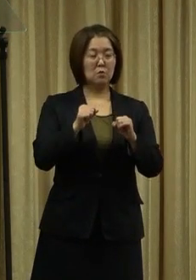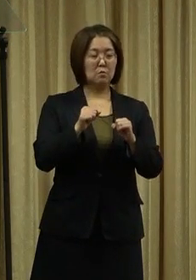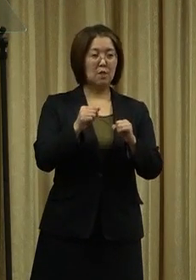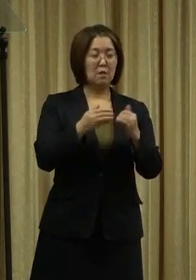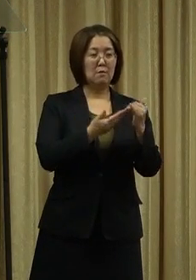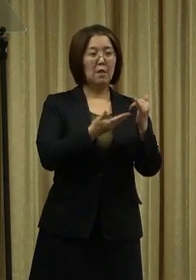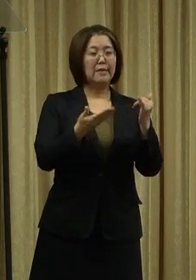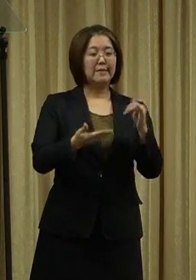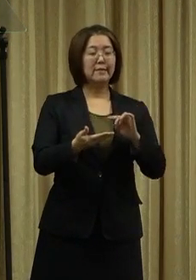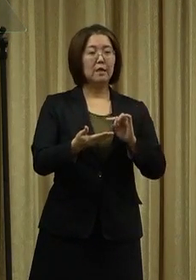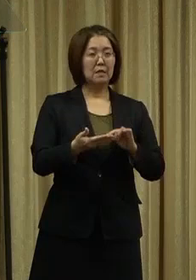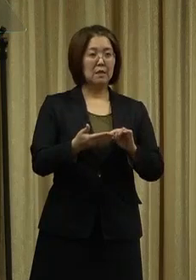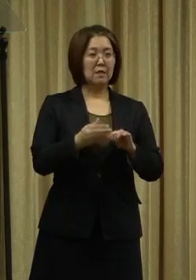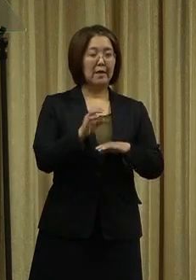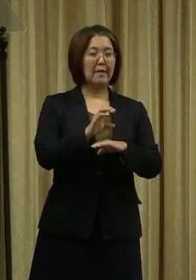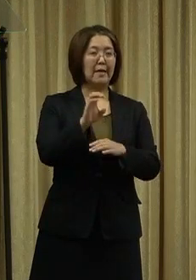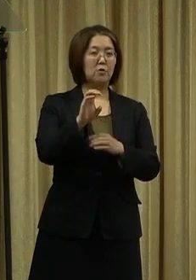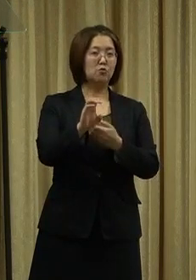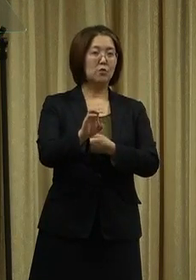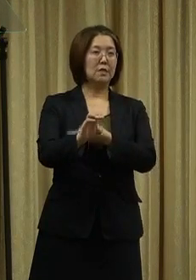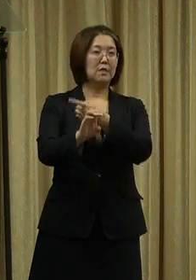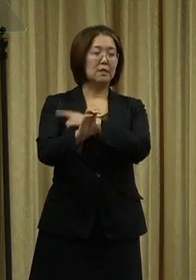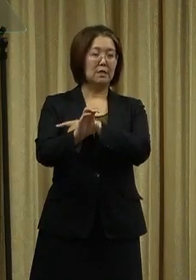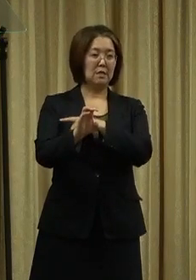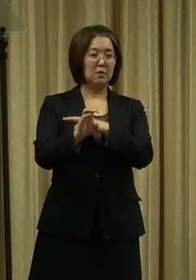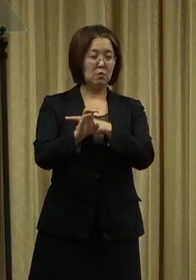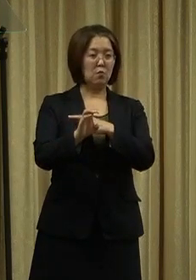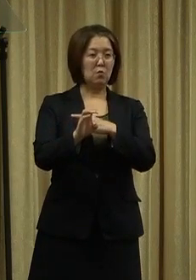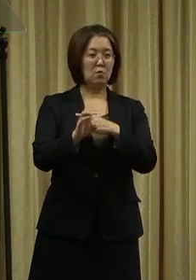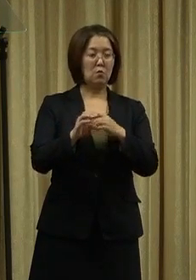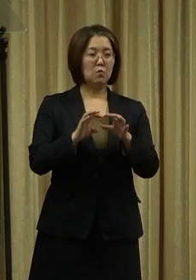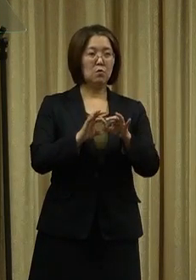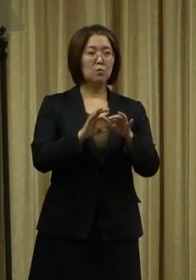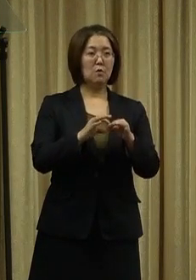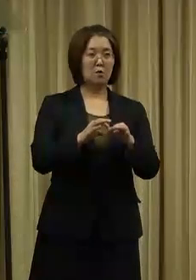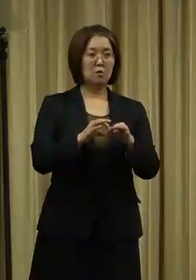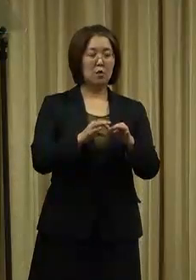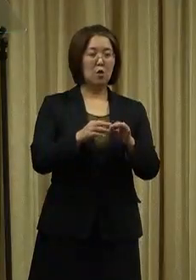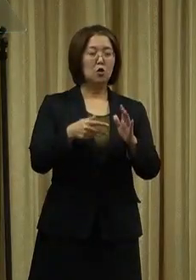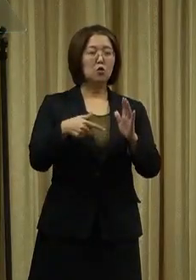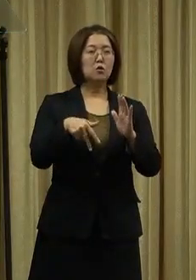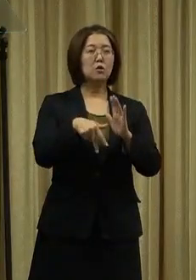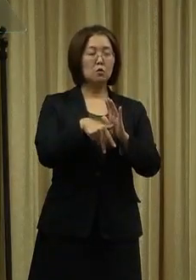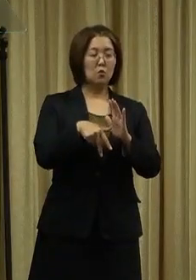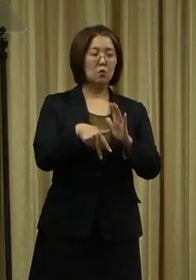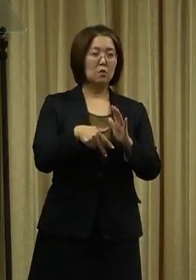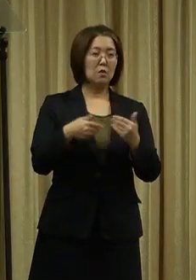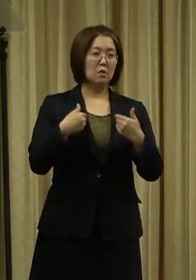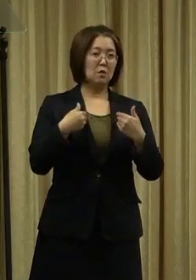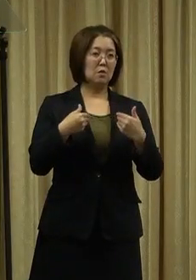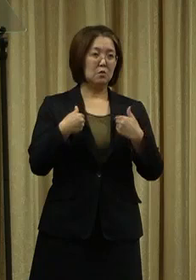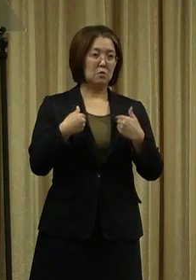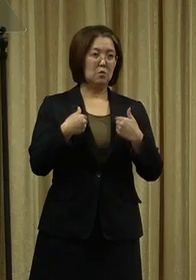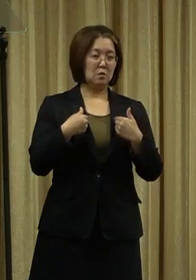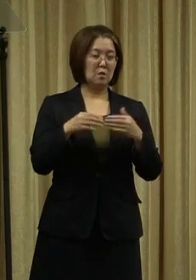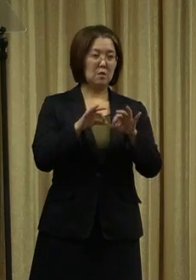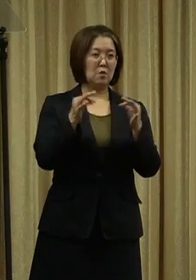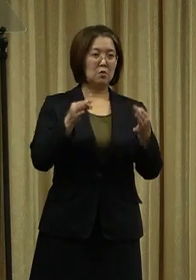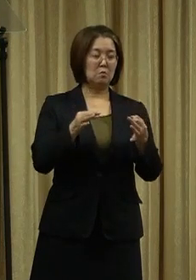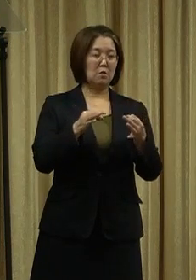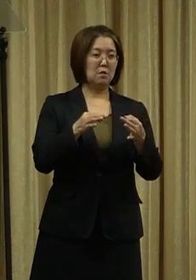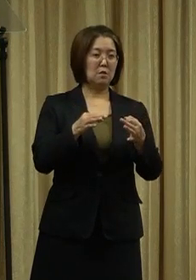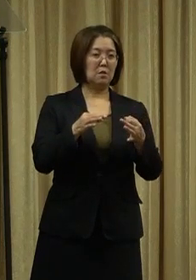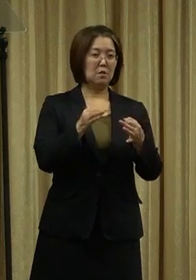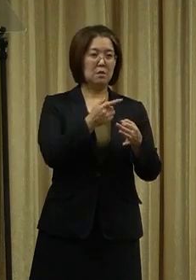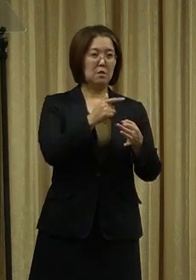ネルギーの需要動向を踏まえ、伏木富山港での水素などの受け入れに必要な設備体制を調